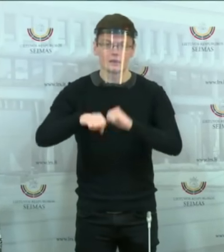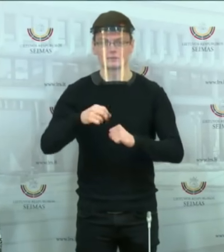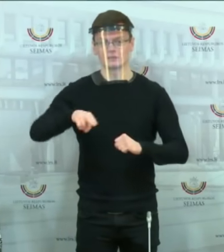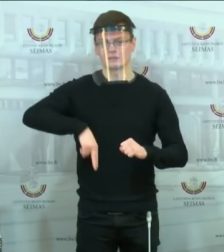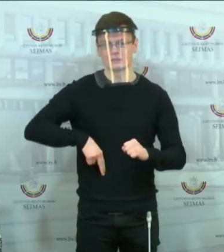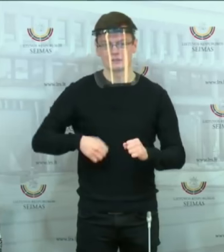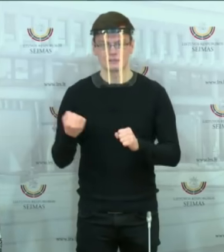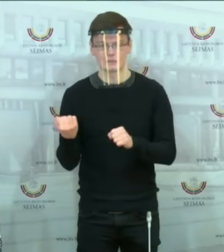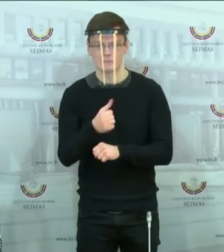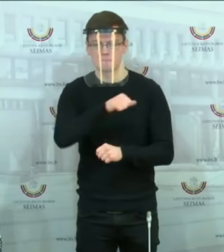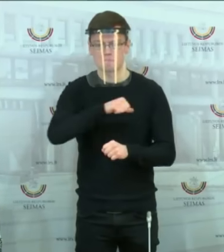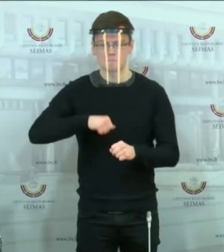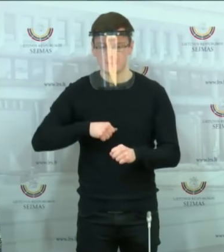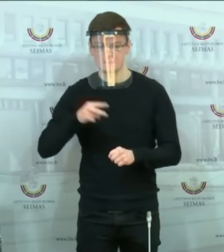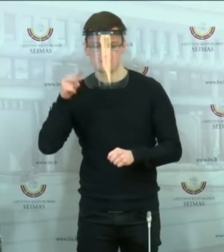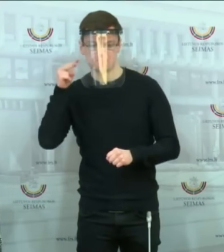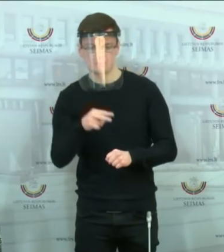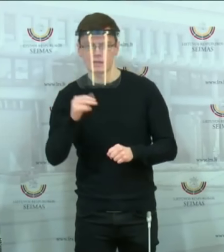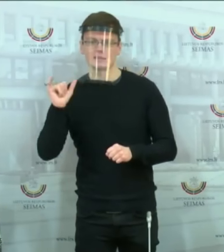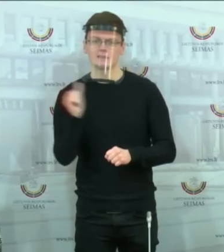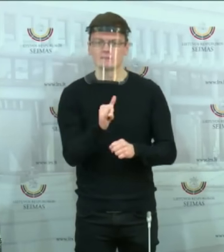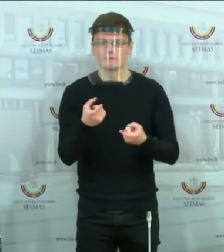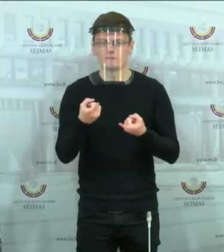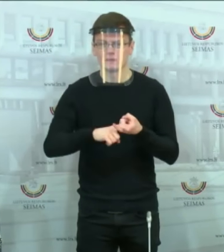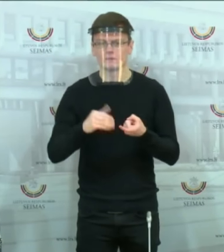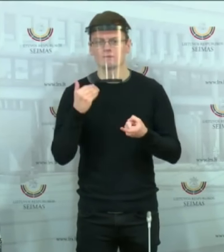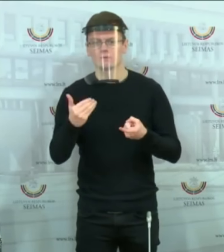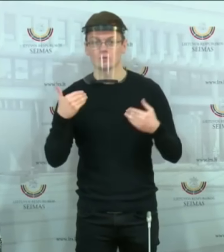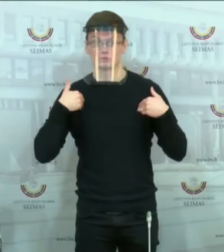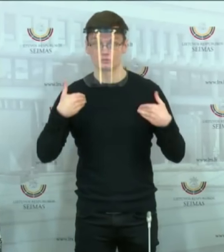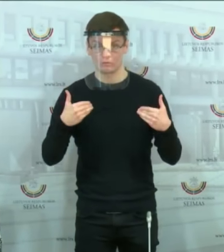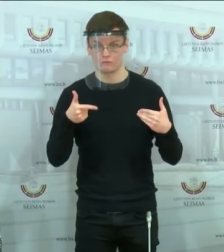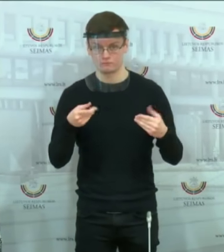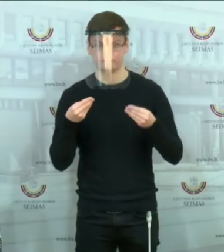na, individualiai vertinti, tai yra viso labo rekomendacija, bet tikrai